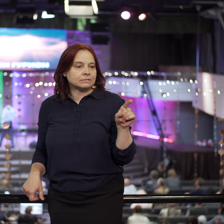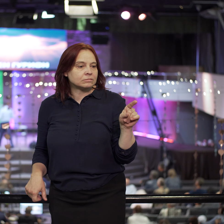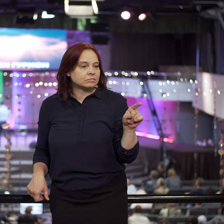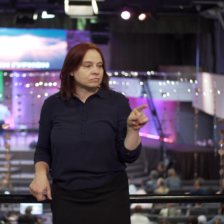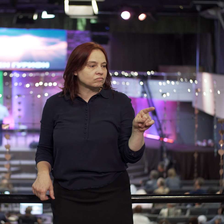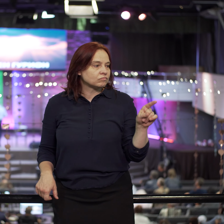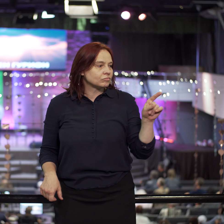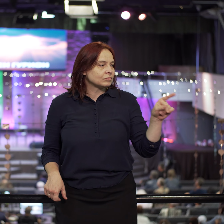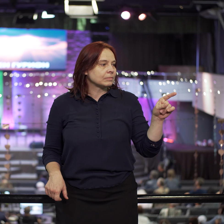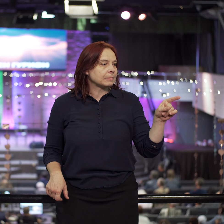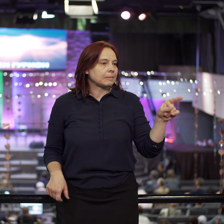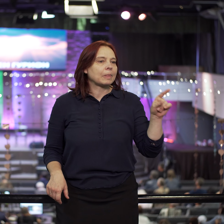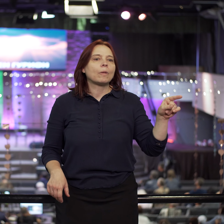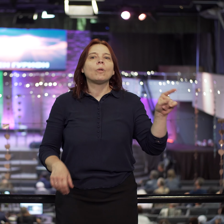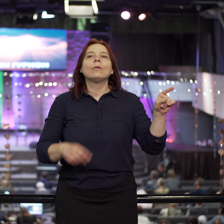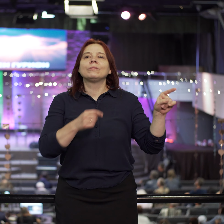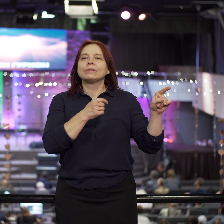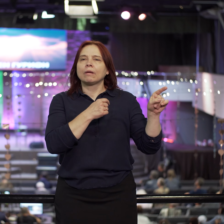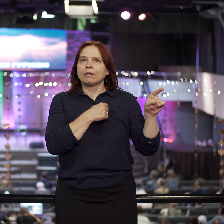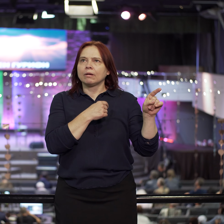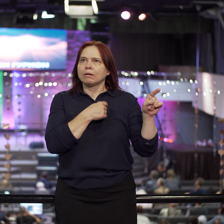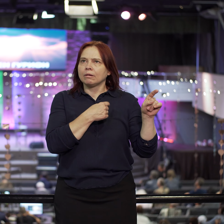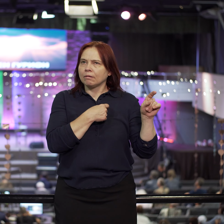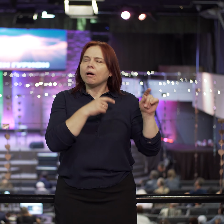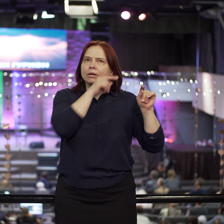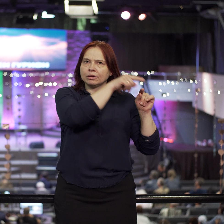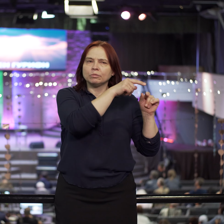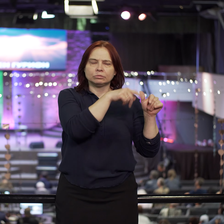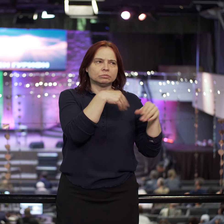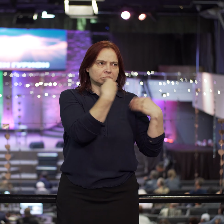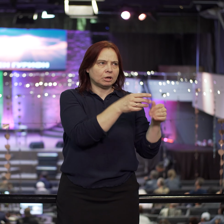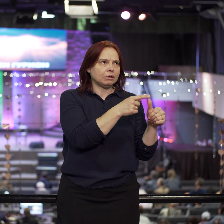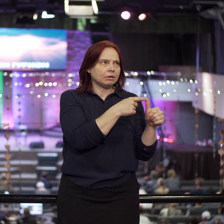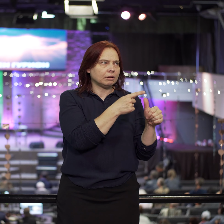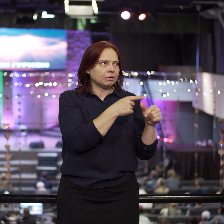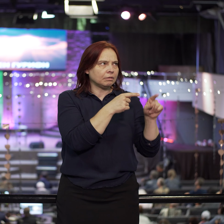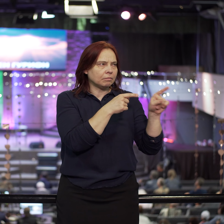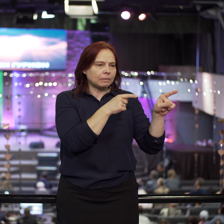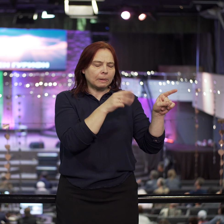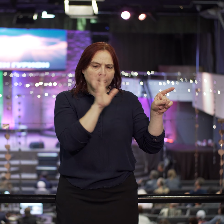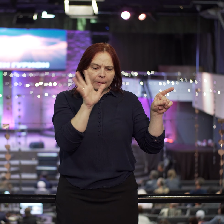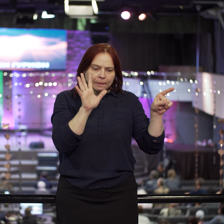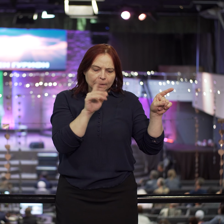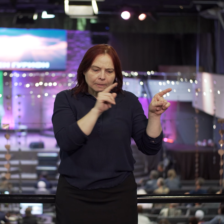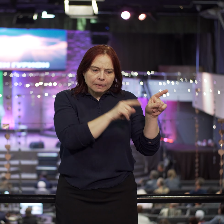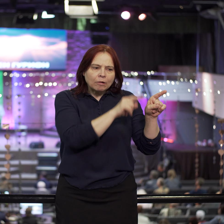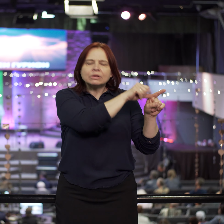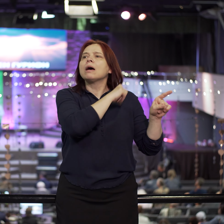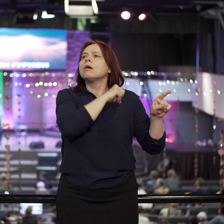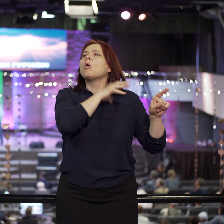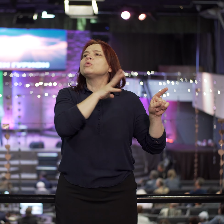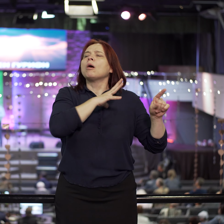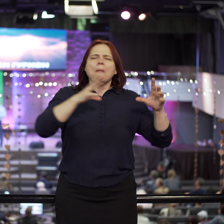Еще есть две истории, но я расскажу только одну последнюю. Давайте я быстро скажу про его дочь. Когда он выдавал дочь свою